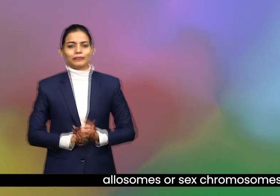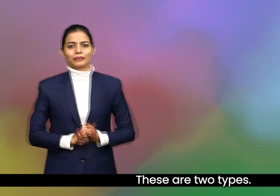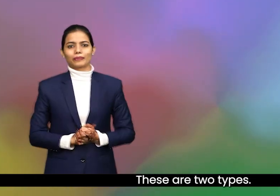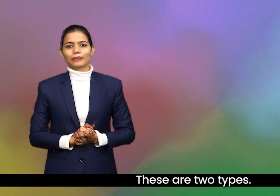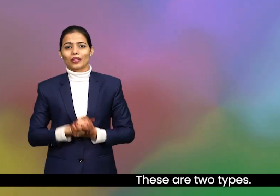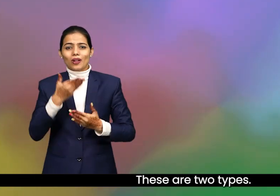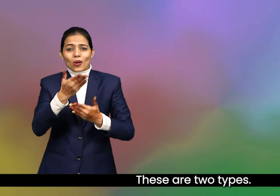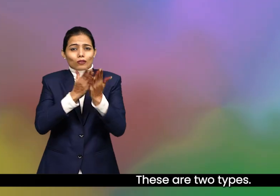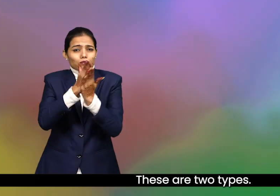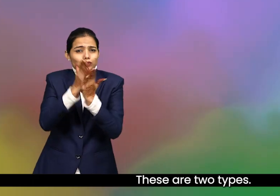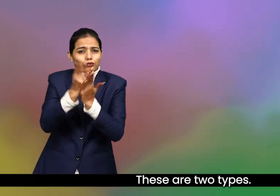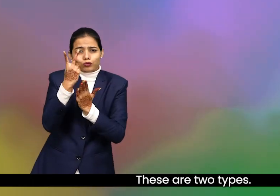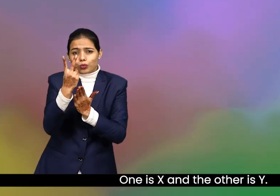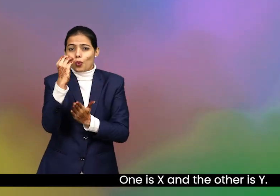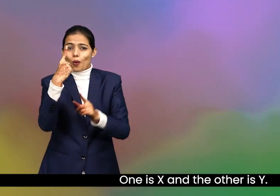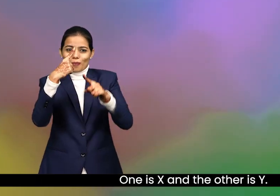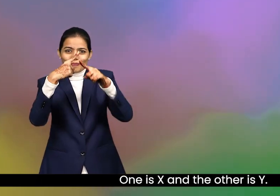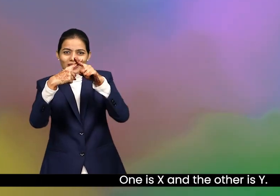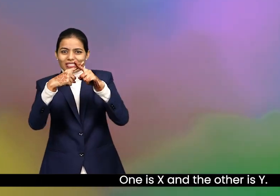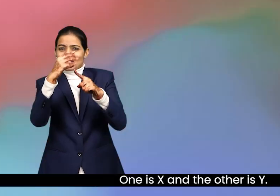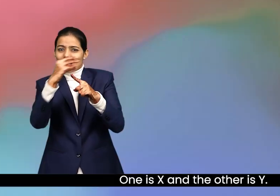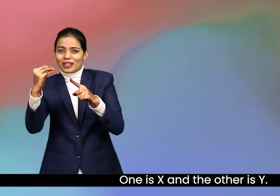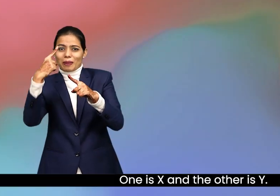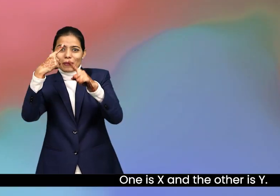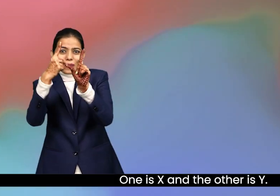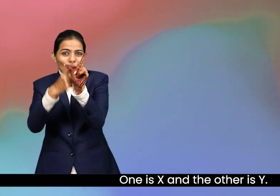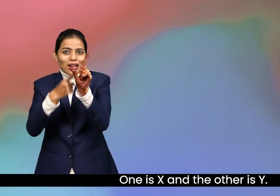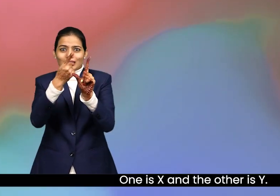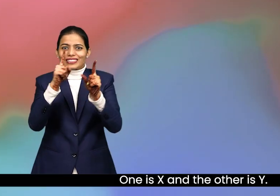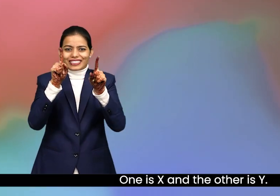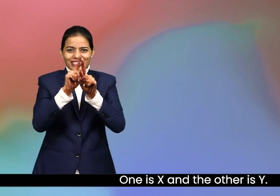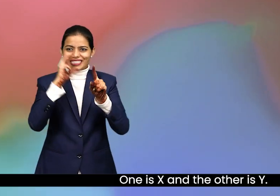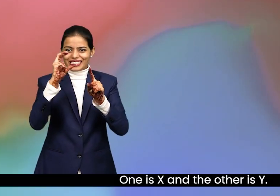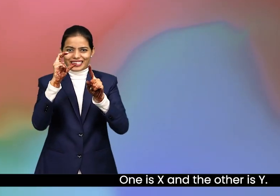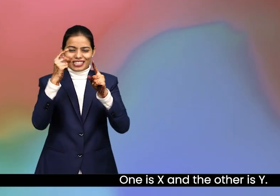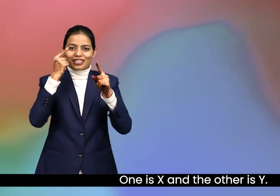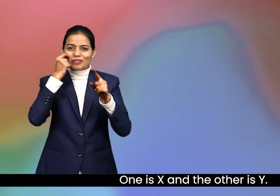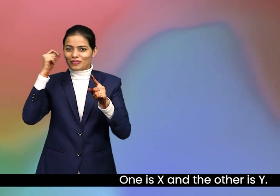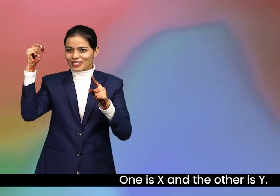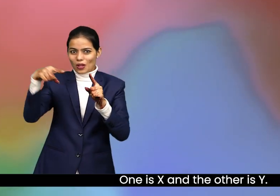These are இவை two இரண்டு types. வகைகள். One is ஒன்று X X and the மற்றொன்று other is Y. Y.